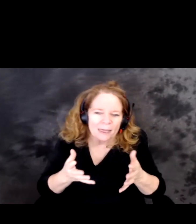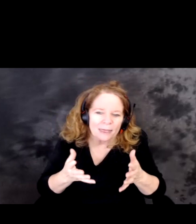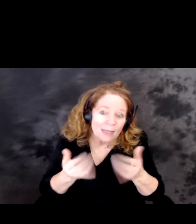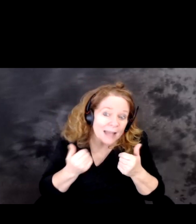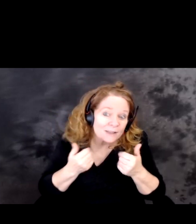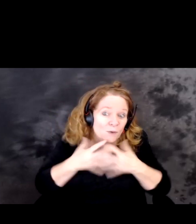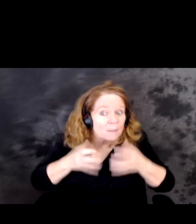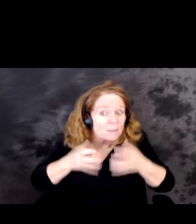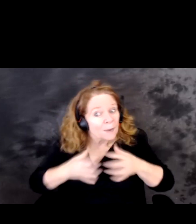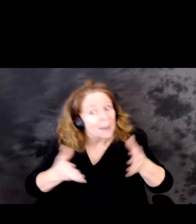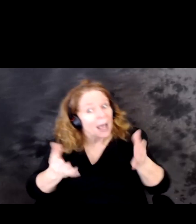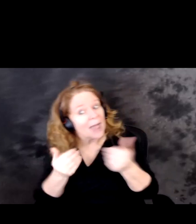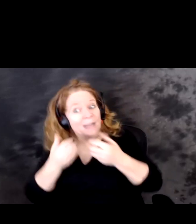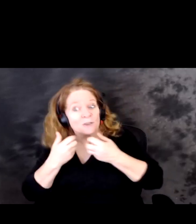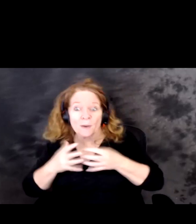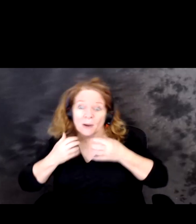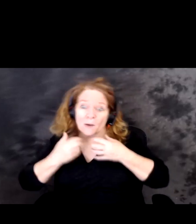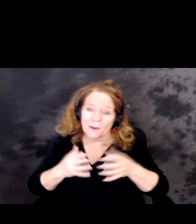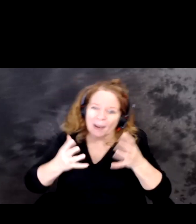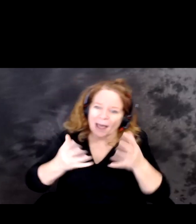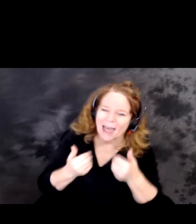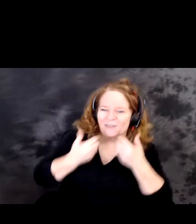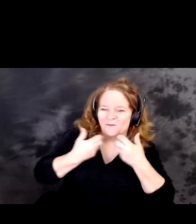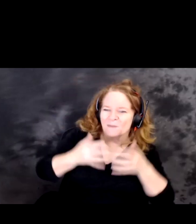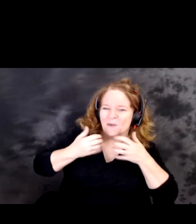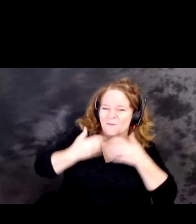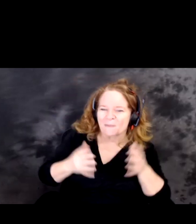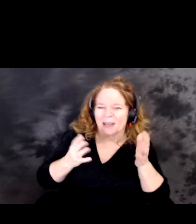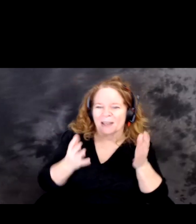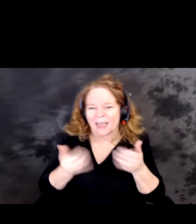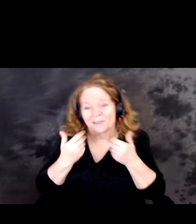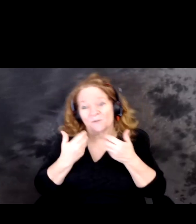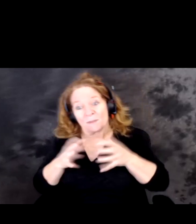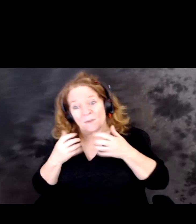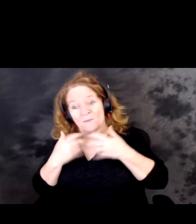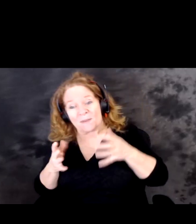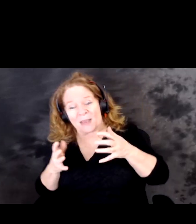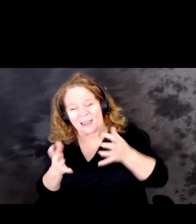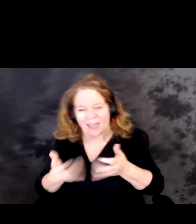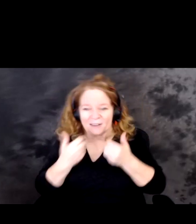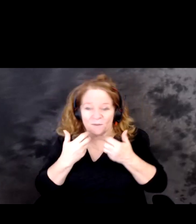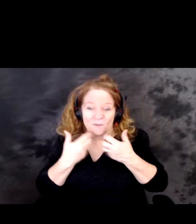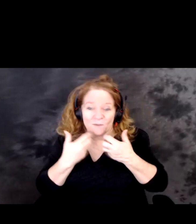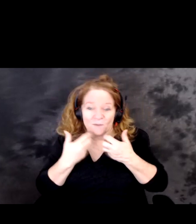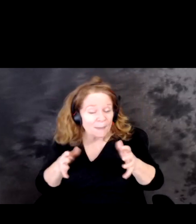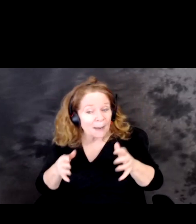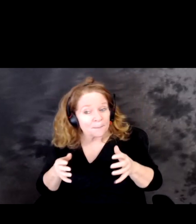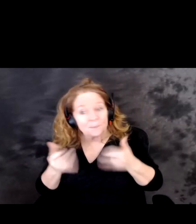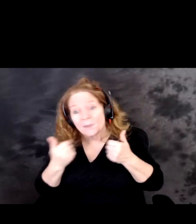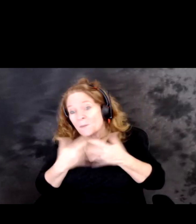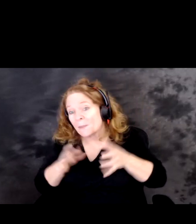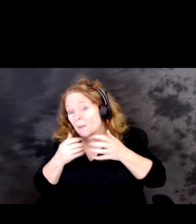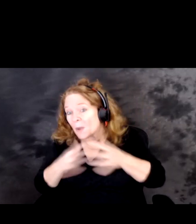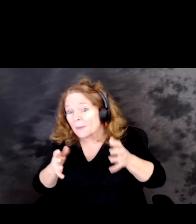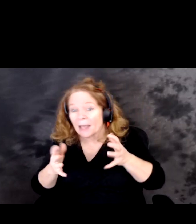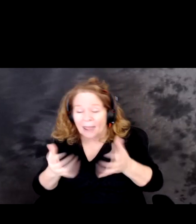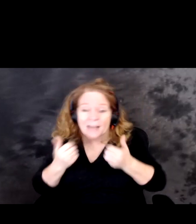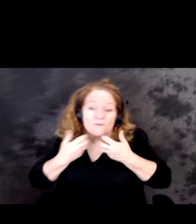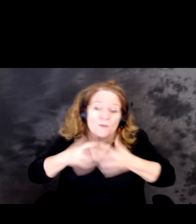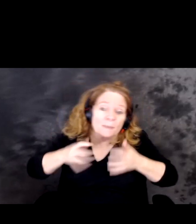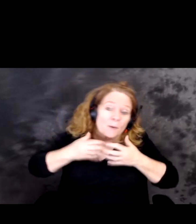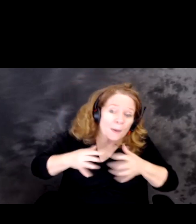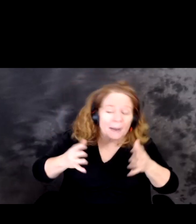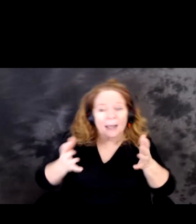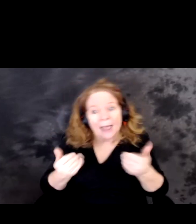ribbit, vamos, ribbit, ribbit, vamos, ribbit, ribbit, vamos, ribbit, ribbit, vamos, vamos, ribbit, ribbit, vamos, vamos, vamos, ribbit,